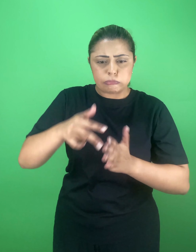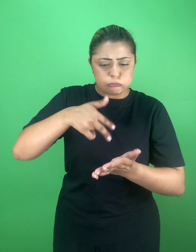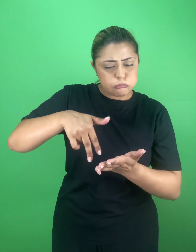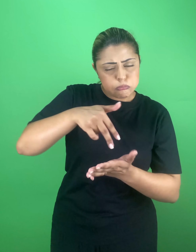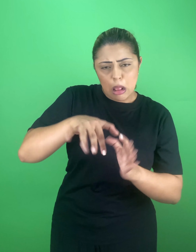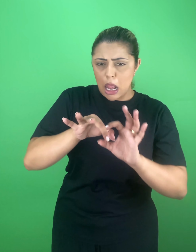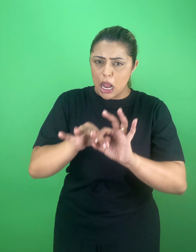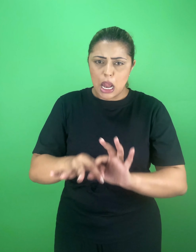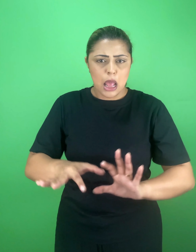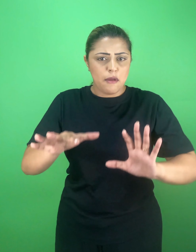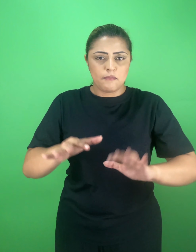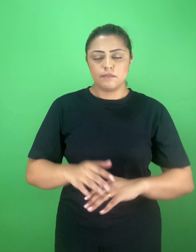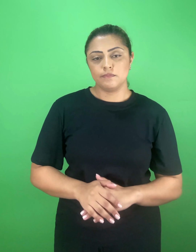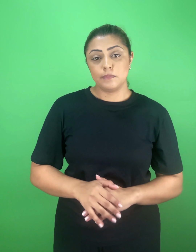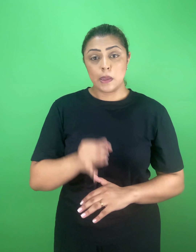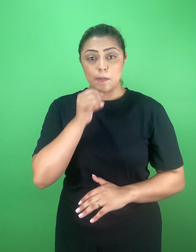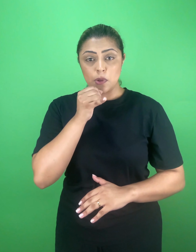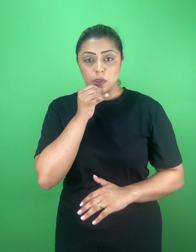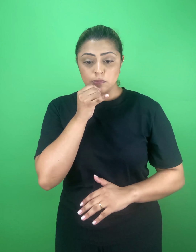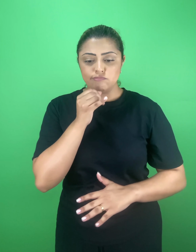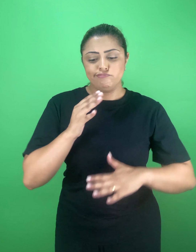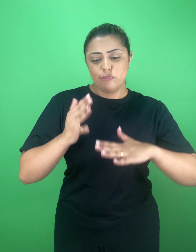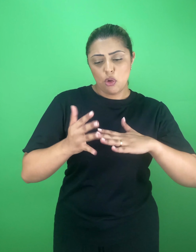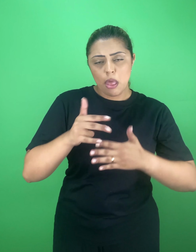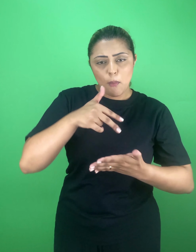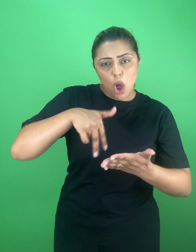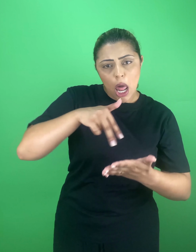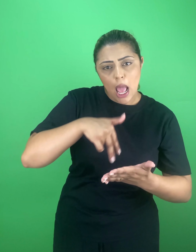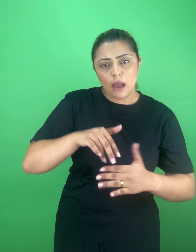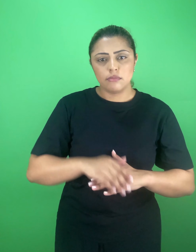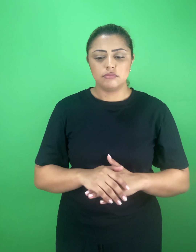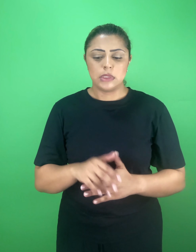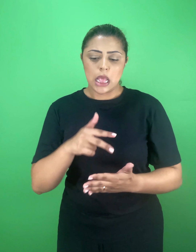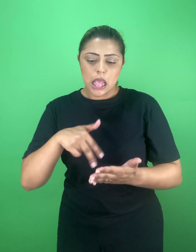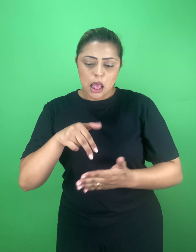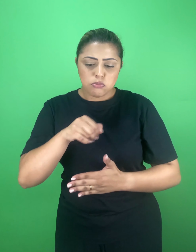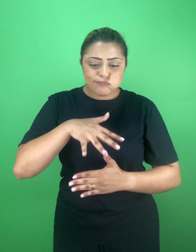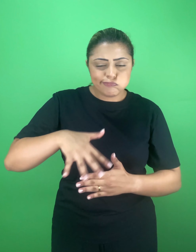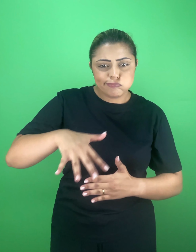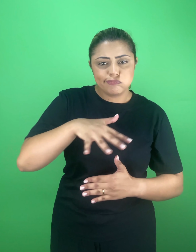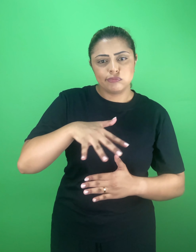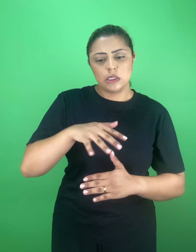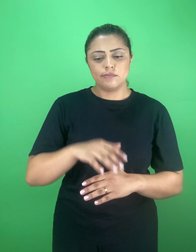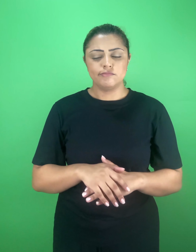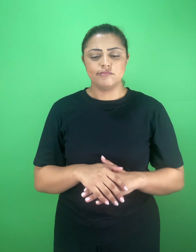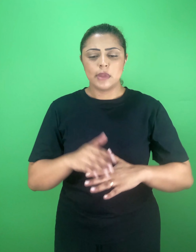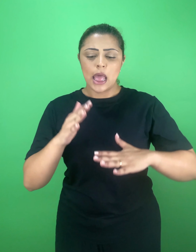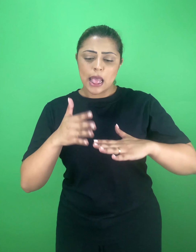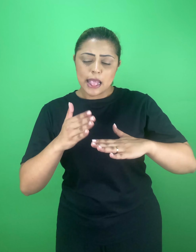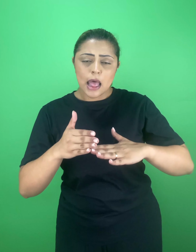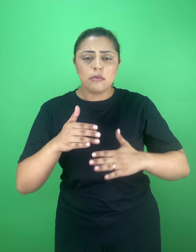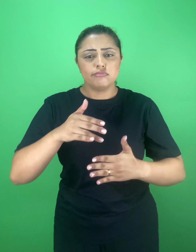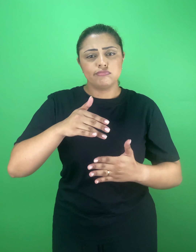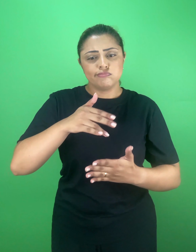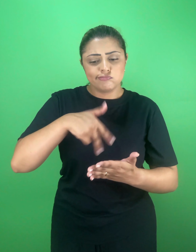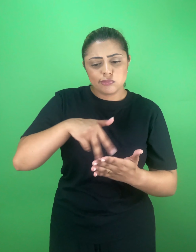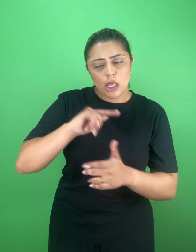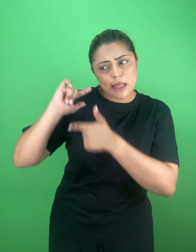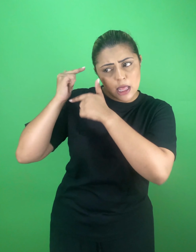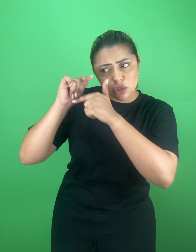Há exemplos de dança contemporânea, danças urbanas, danças populares e tradicionais Dança moderna,